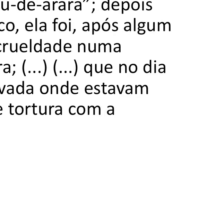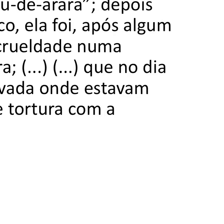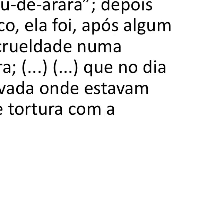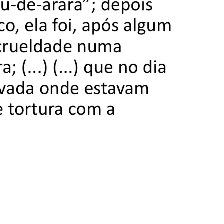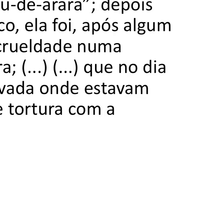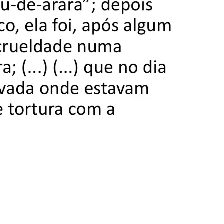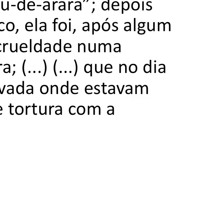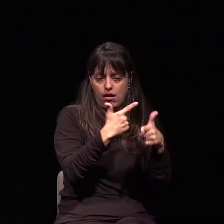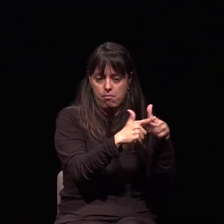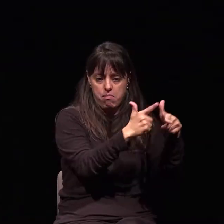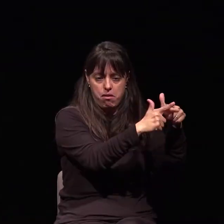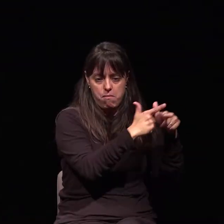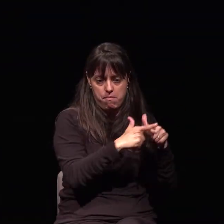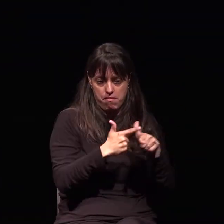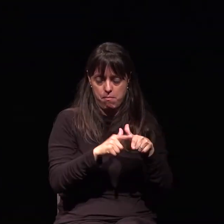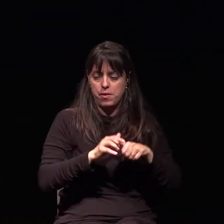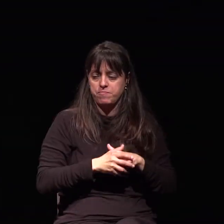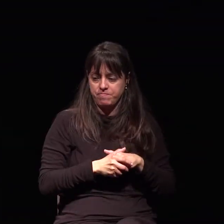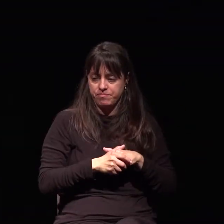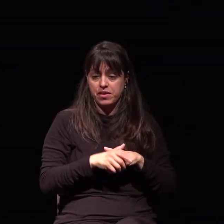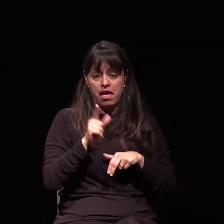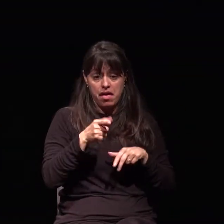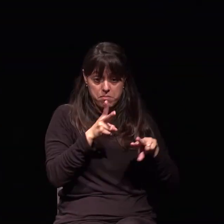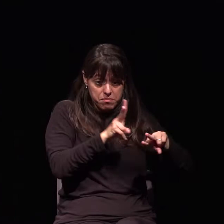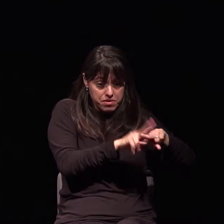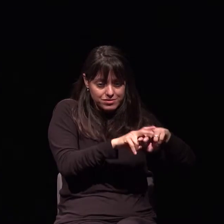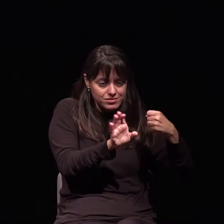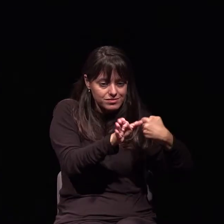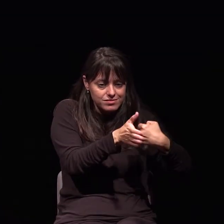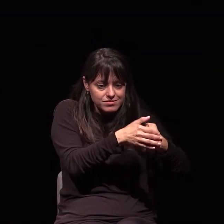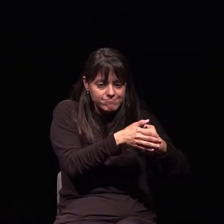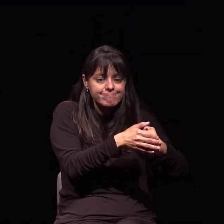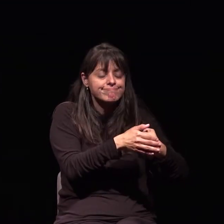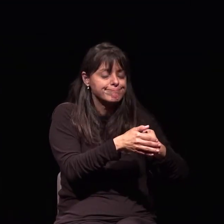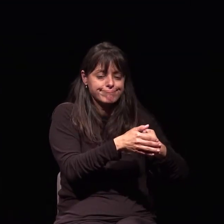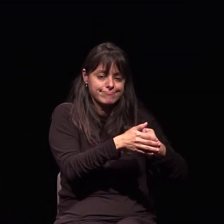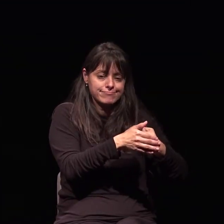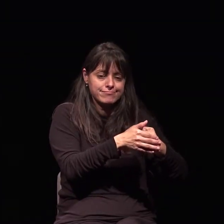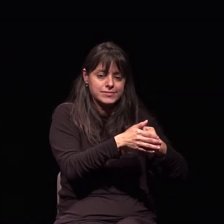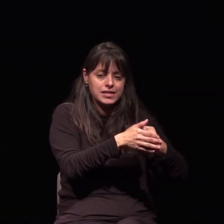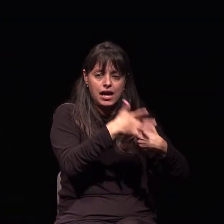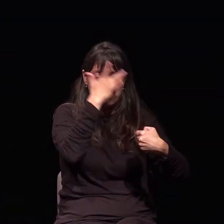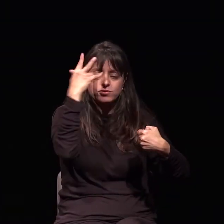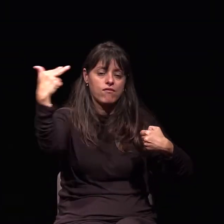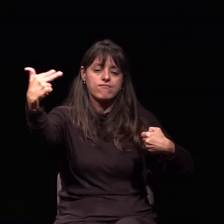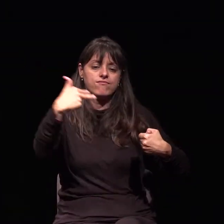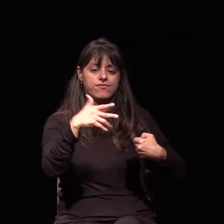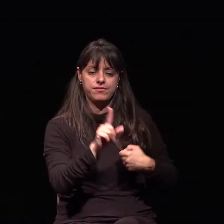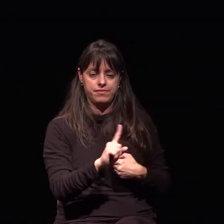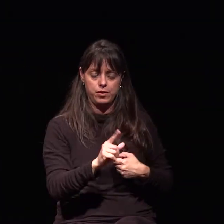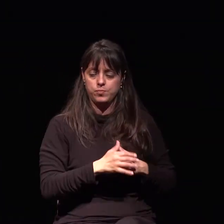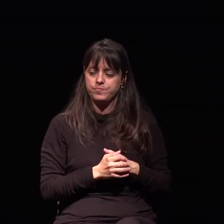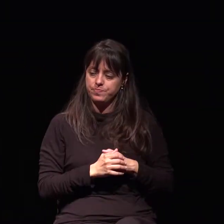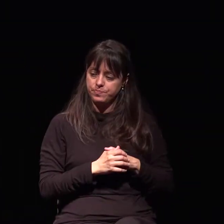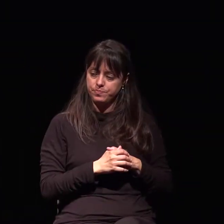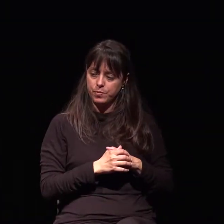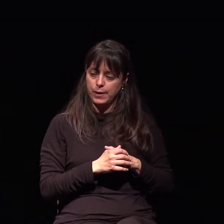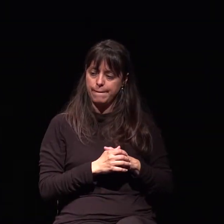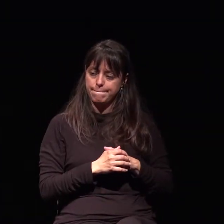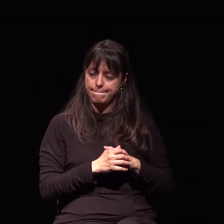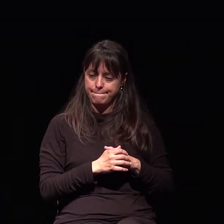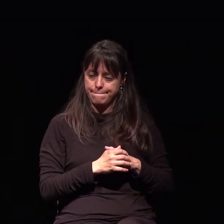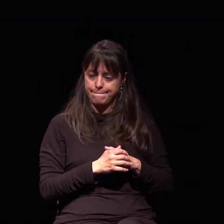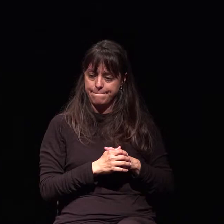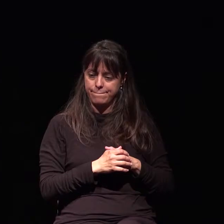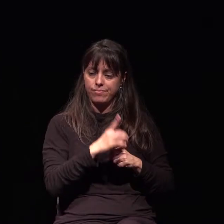registro, eram prisões clandestinas, né, que você ficava ali. A Dulce Chaves